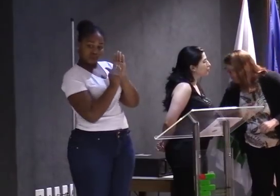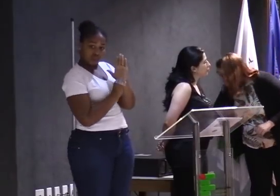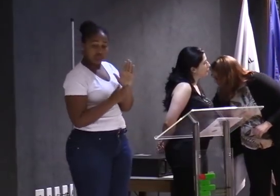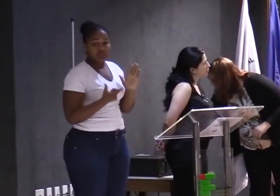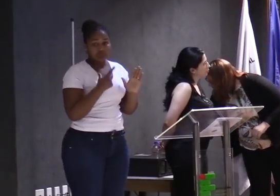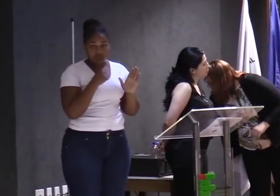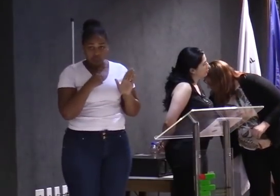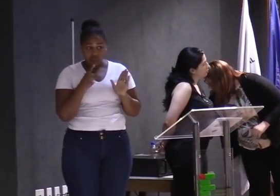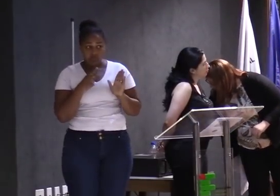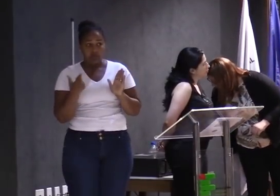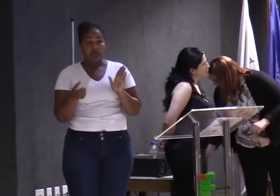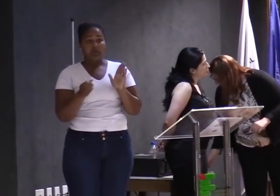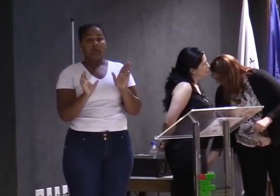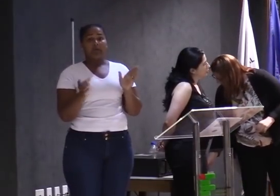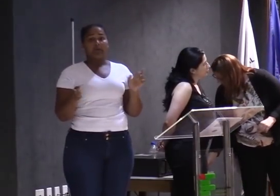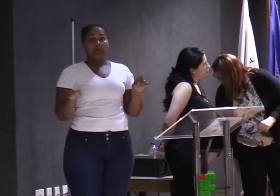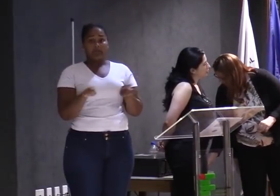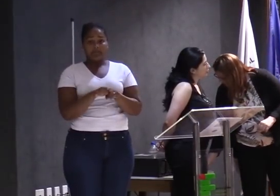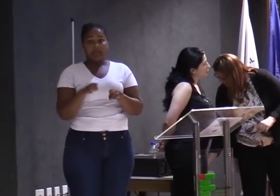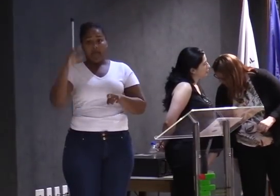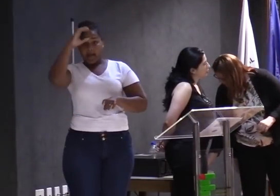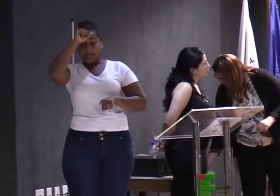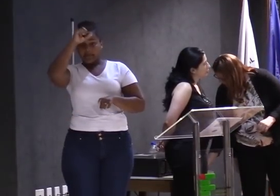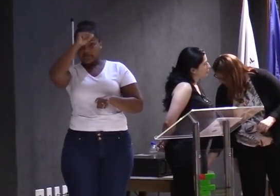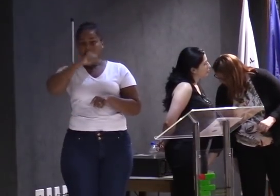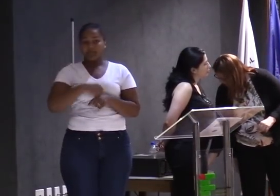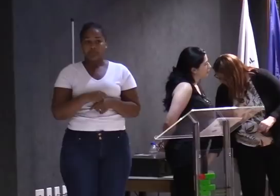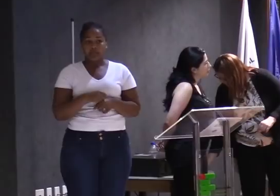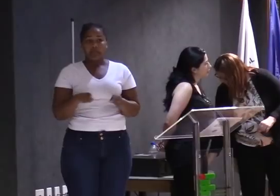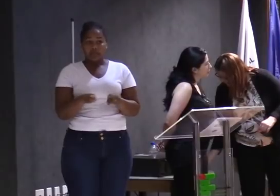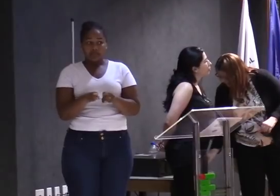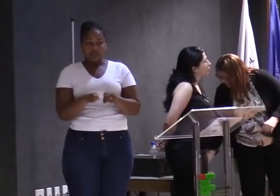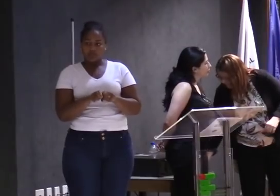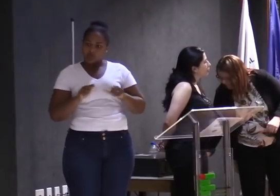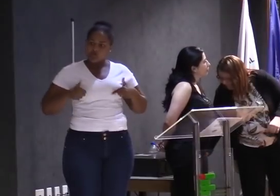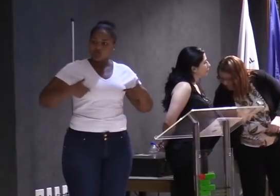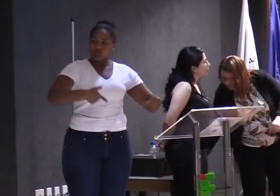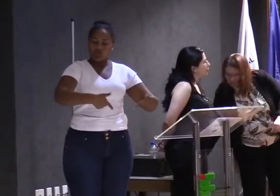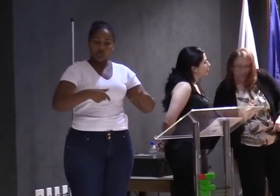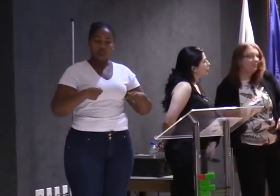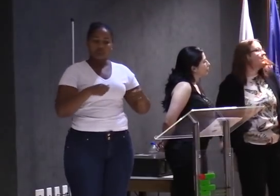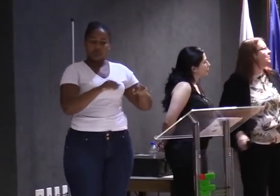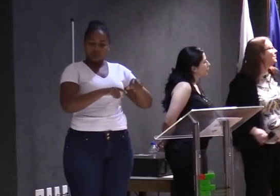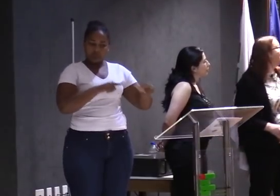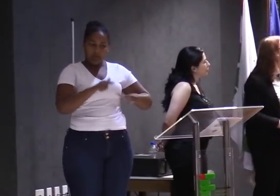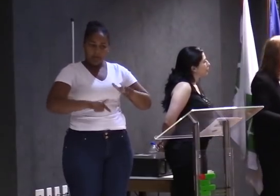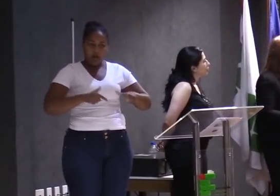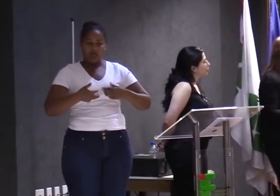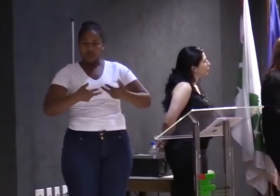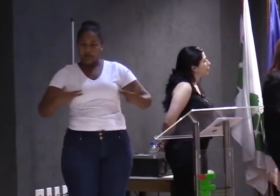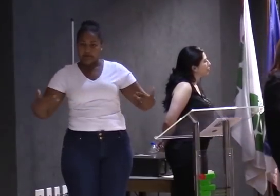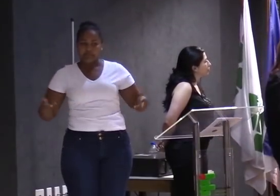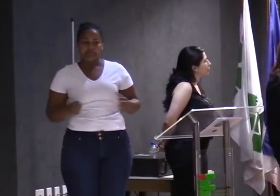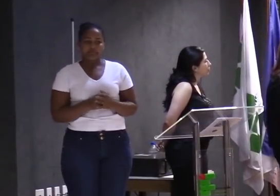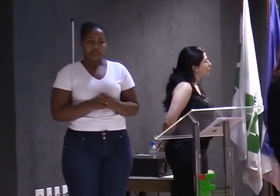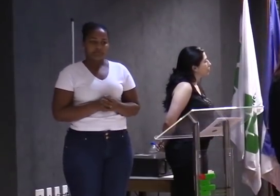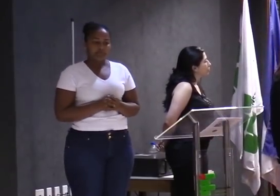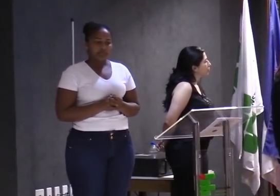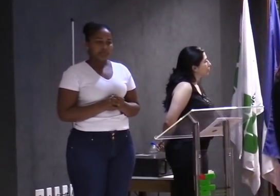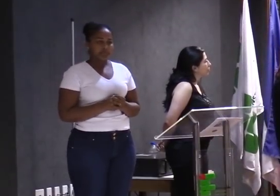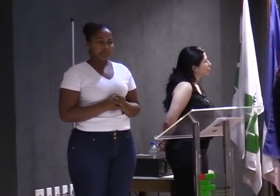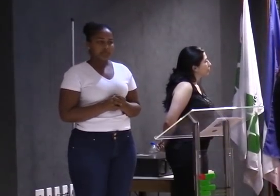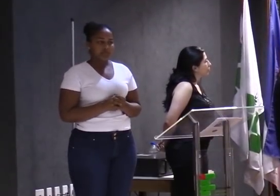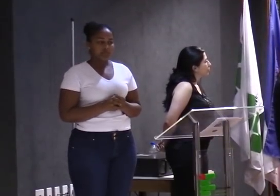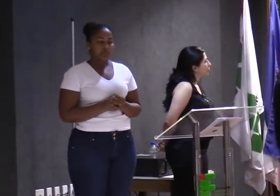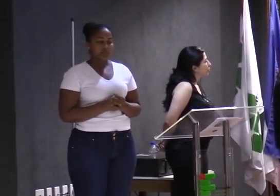ele aprender fazendo, né, que é o learning by doing também, que a Finlândia utiliza o tempo todo. Então, essa imersão